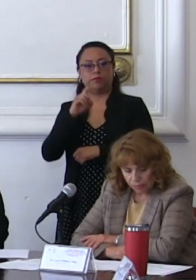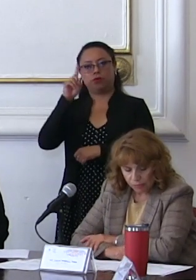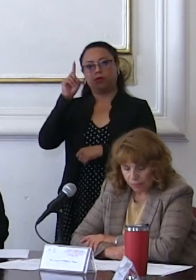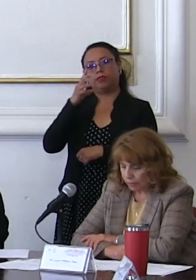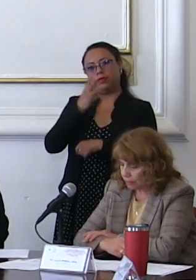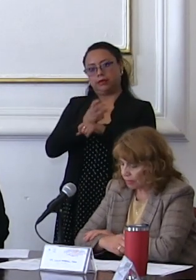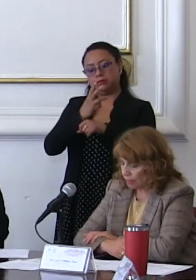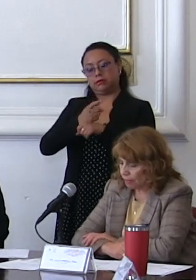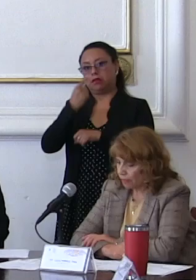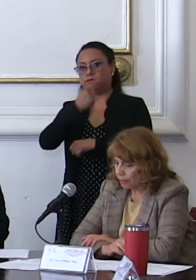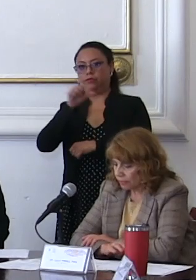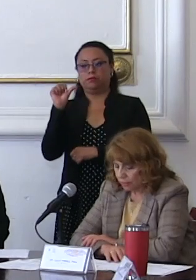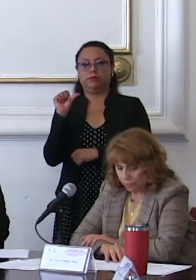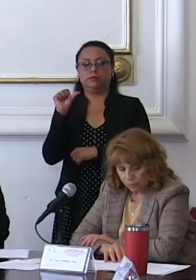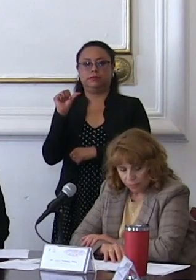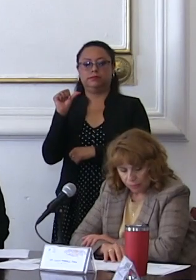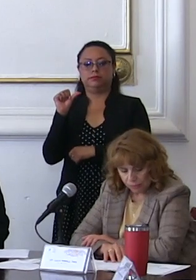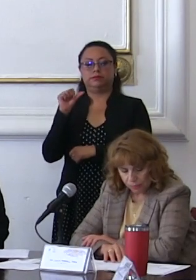tercera 1A,